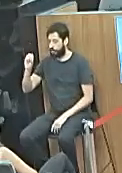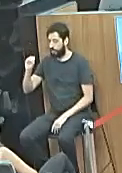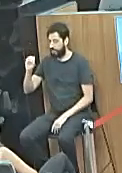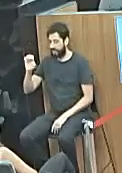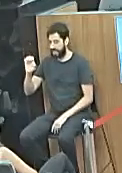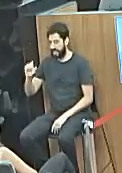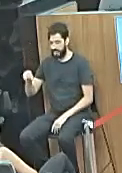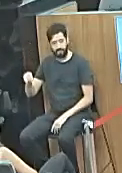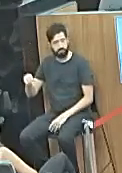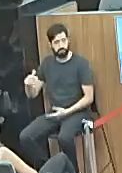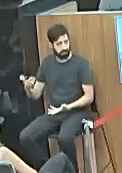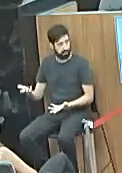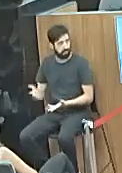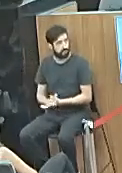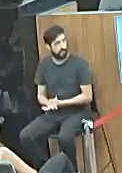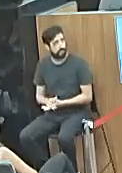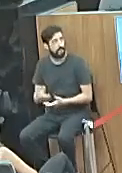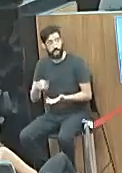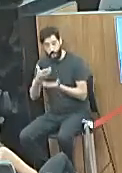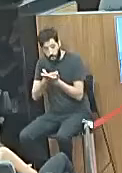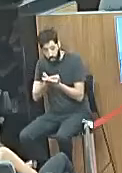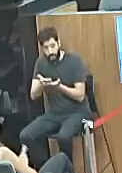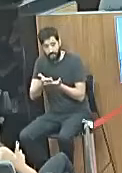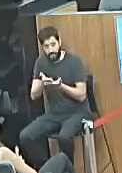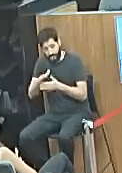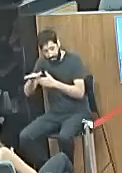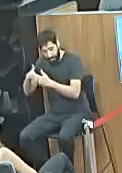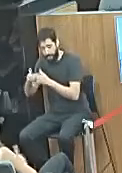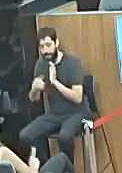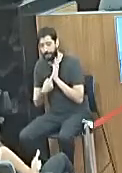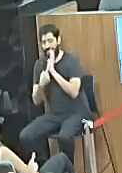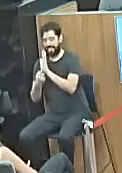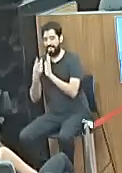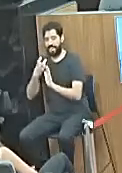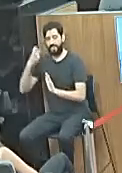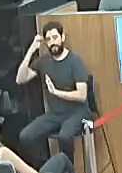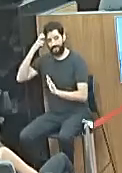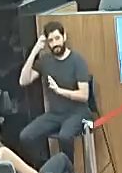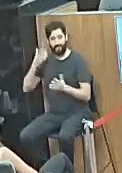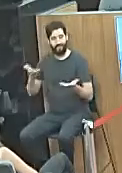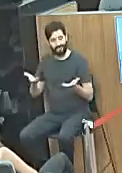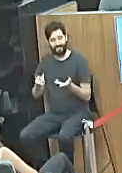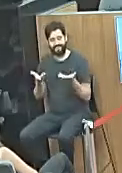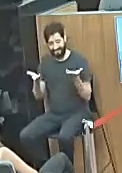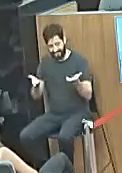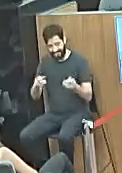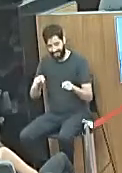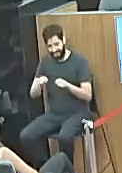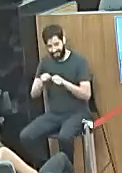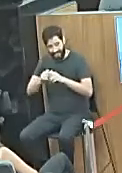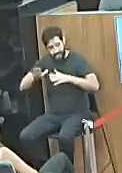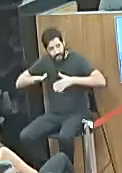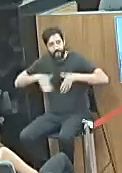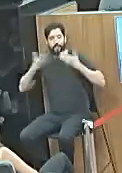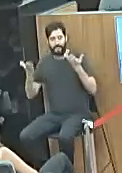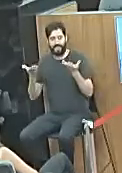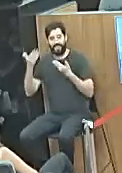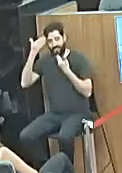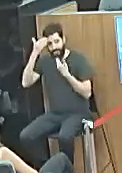ontem sua nós iniciamos fechando com apresentação cultural e aqui você não fez essa surpresa também muito